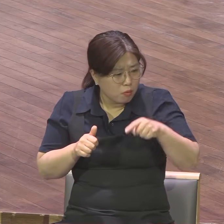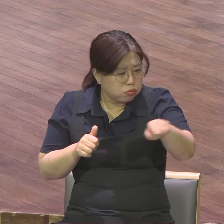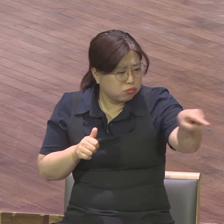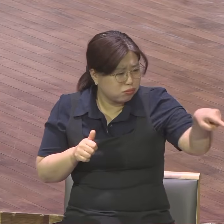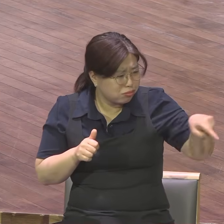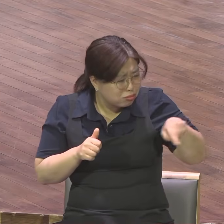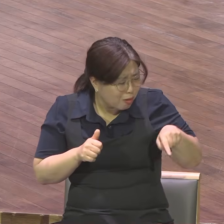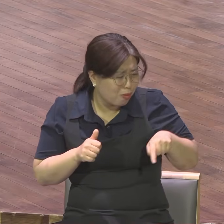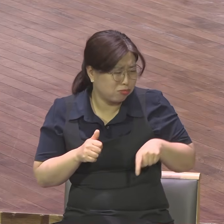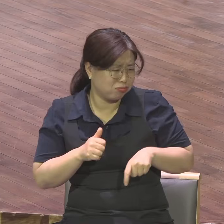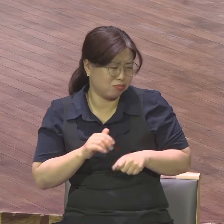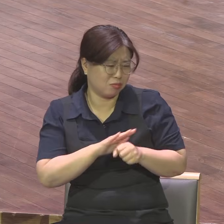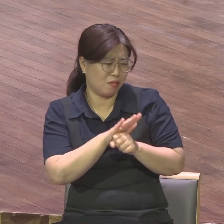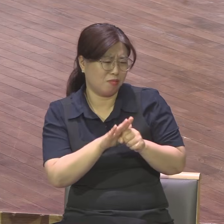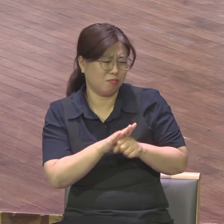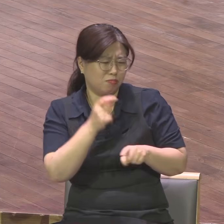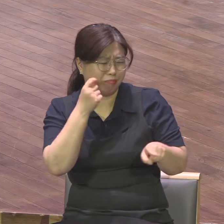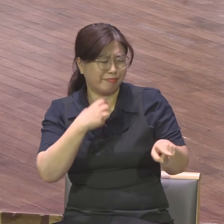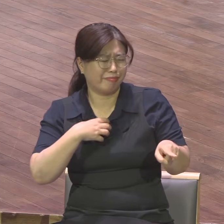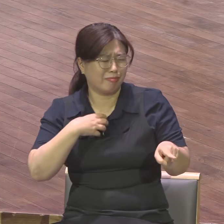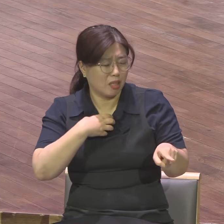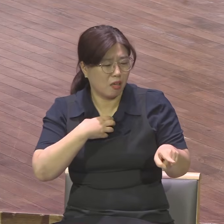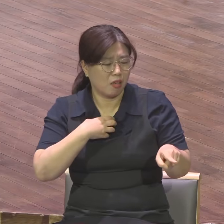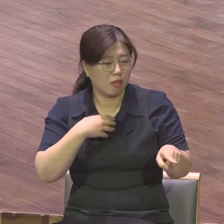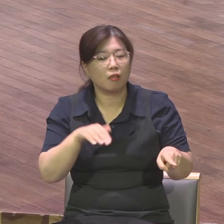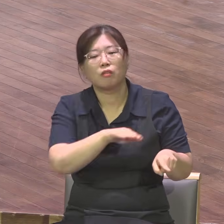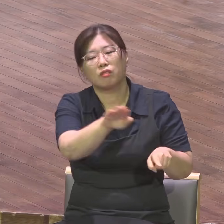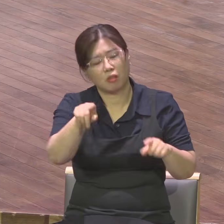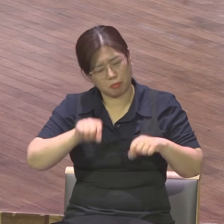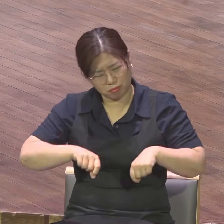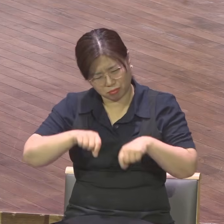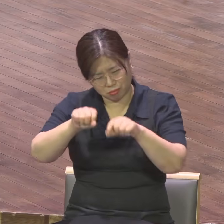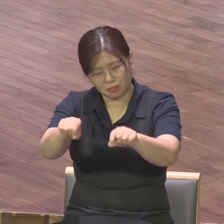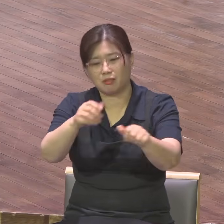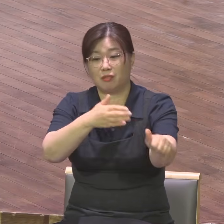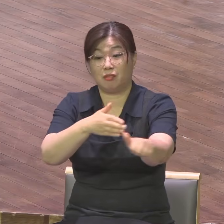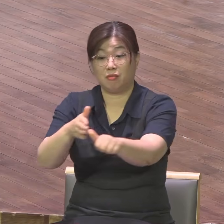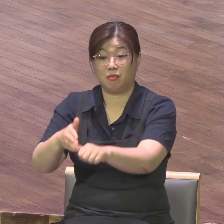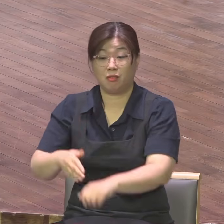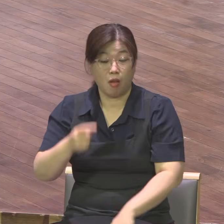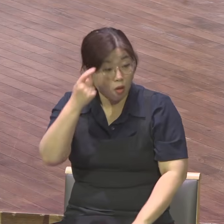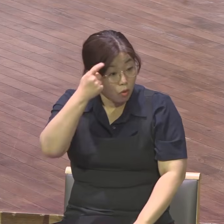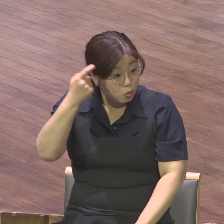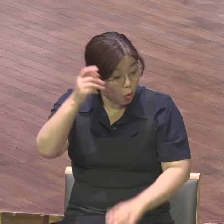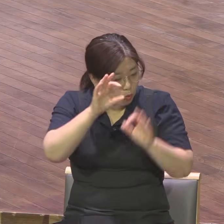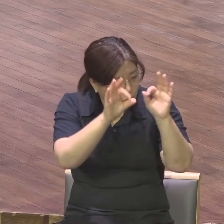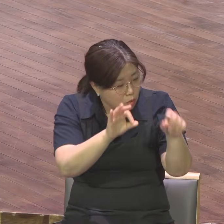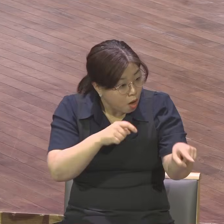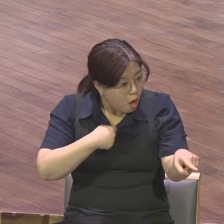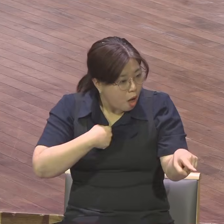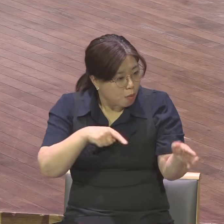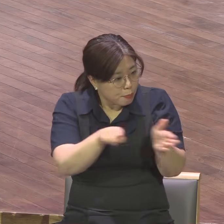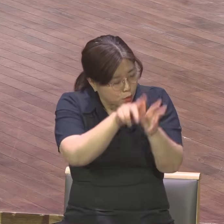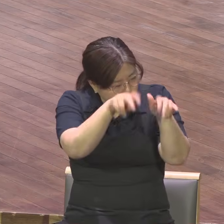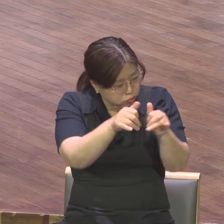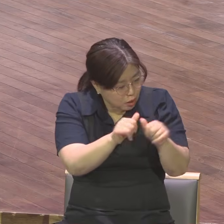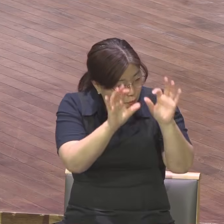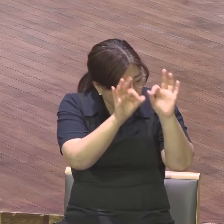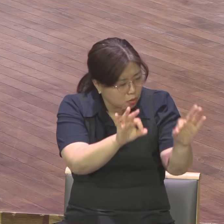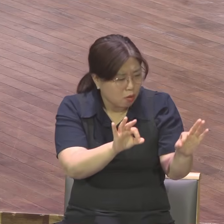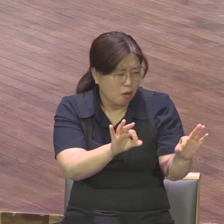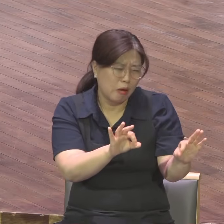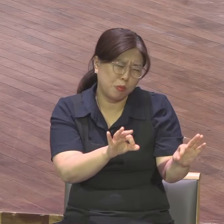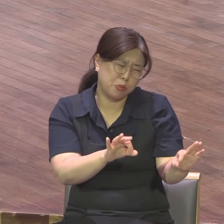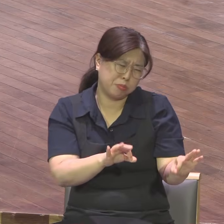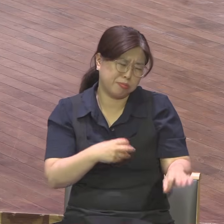됩니다. 영혼 사랑하는 마음이 있어야 돼요. 영혼 사랑하는 마음. 오늘 말씀의 제목처럼 뭐요?